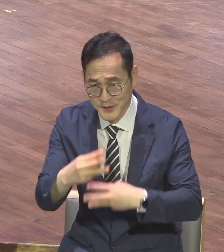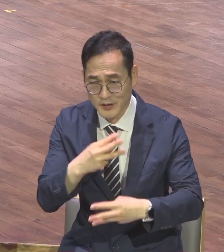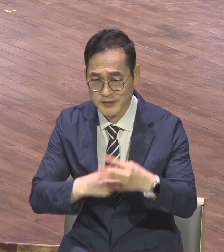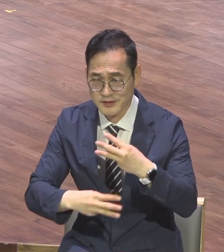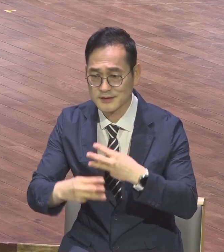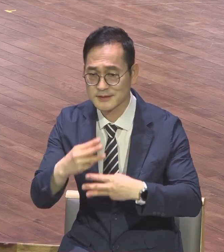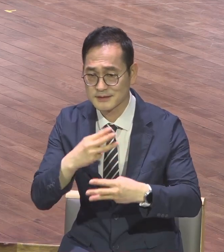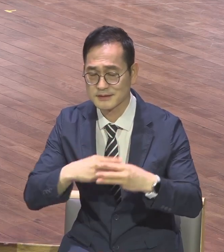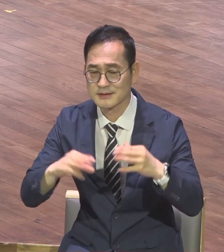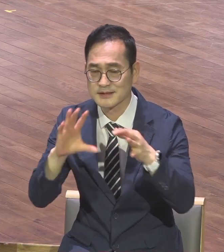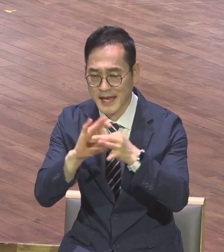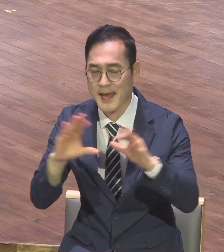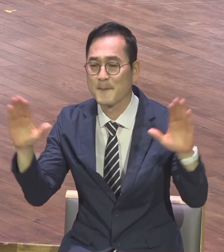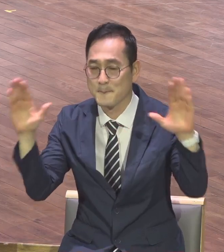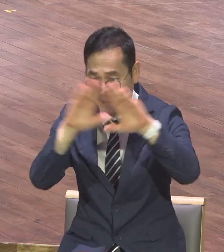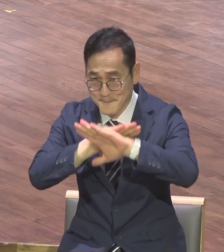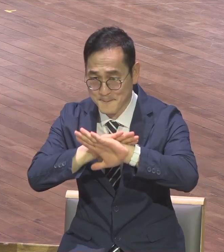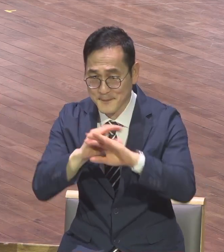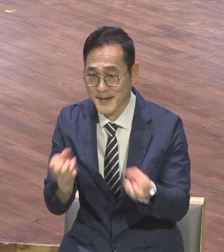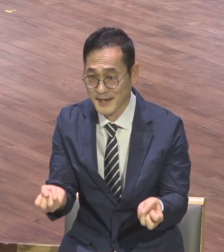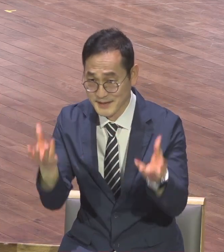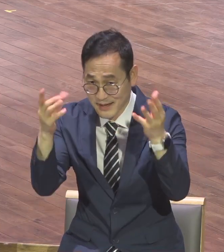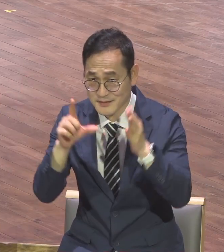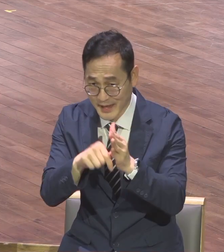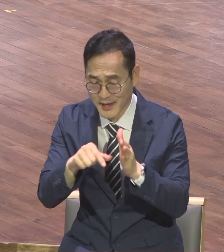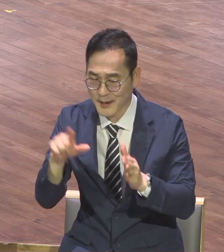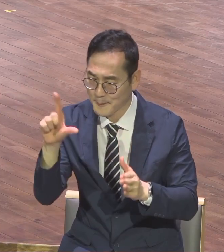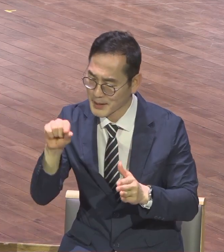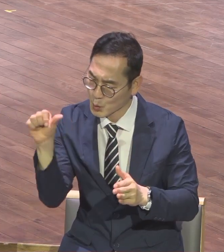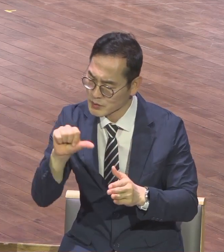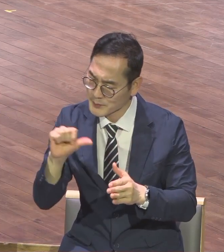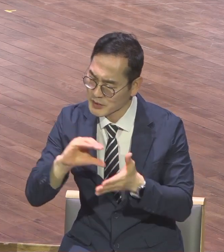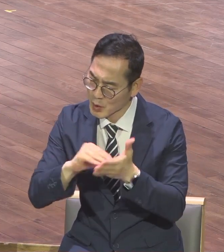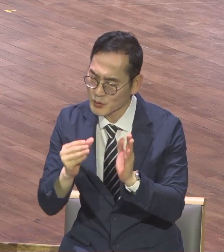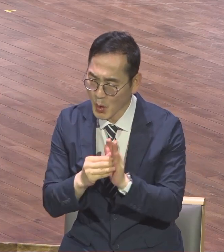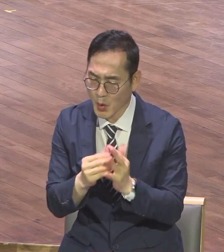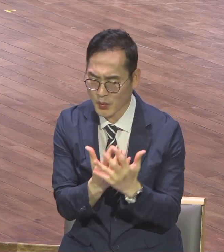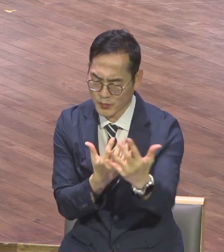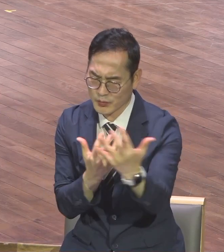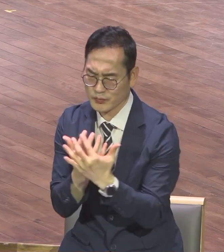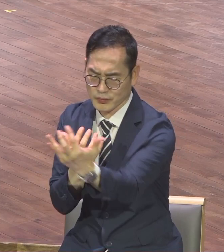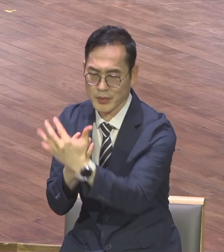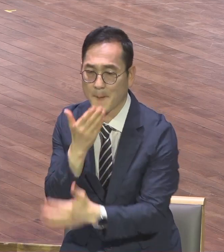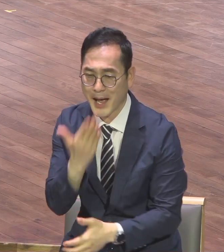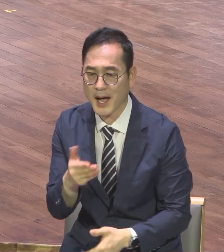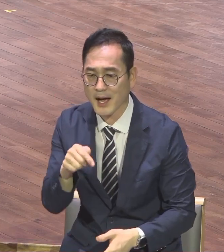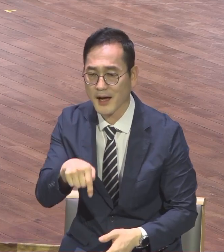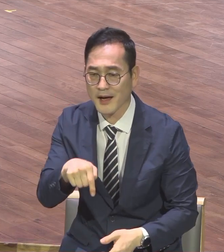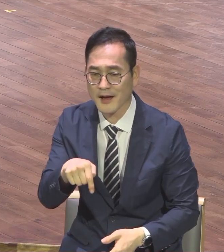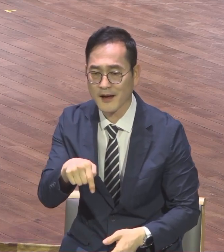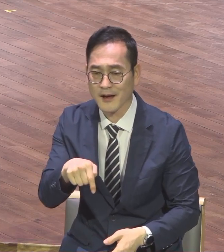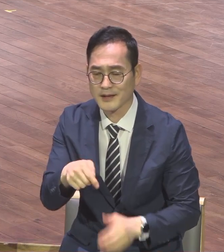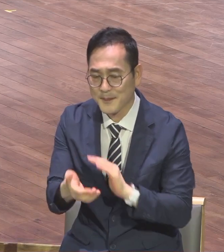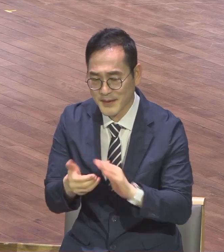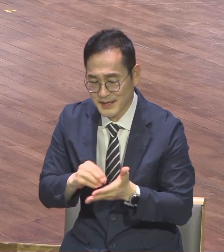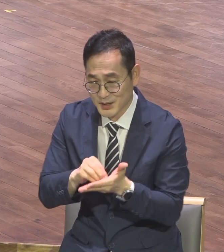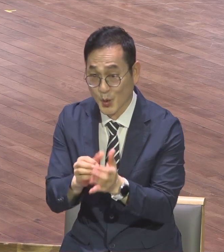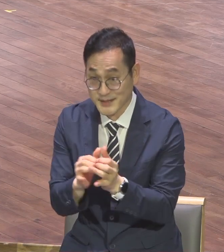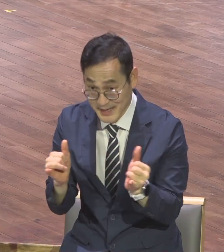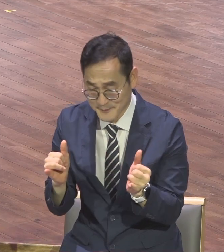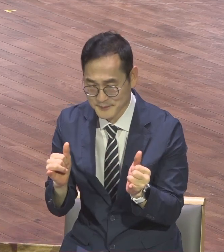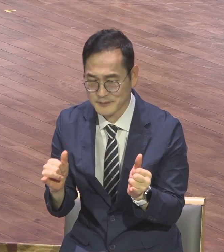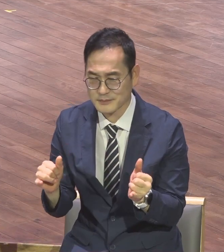나이스에 진행되는 대구 엑스포는 15,000명 정도가 들어올 수 있는 그런 장소이기 때문에 사전 등록하면 누구나